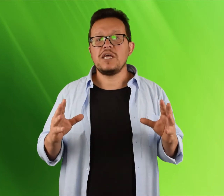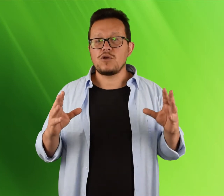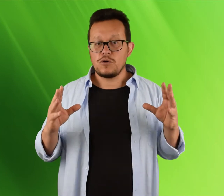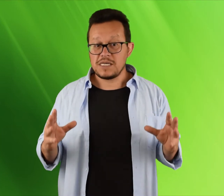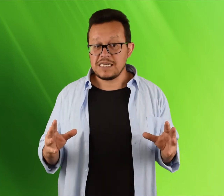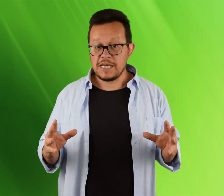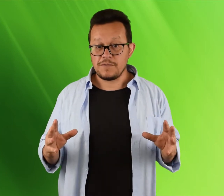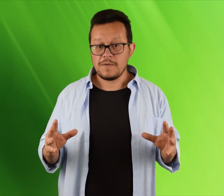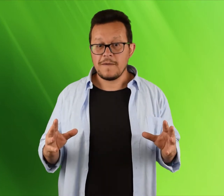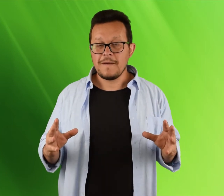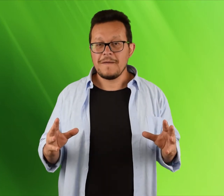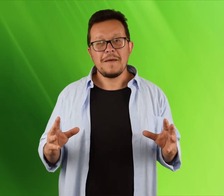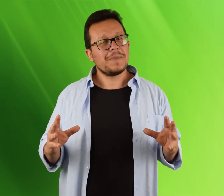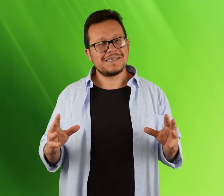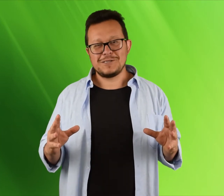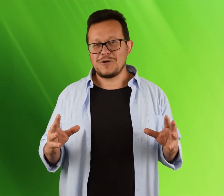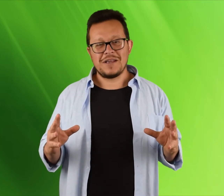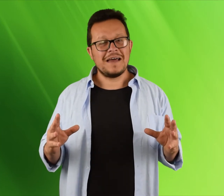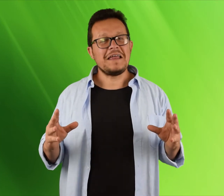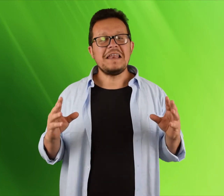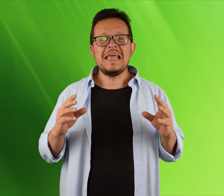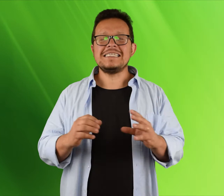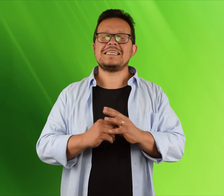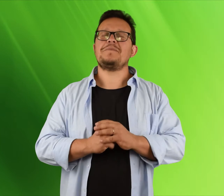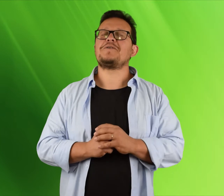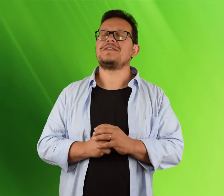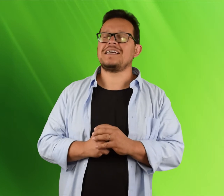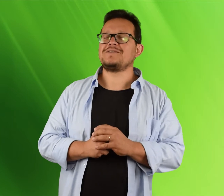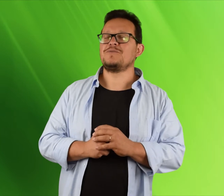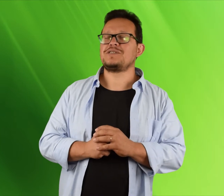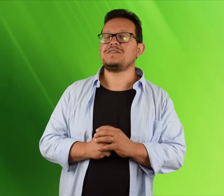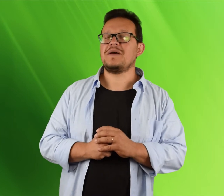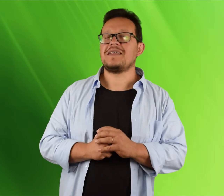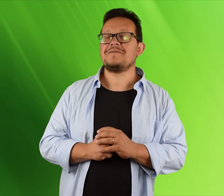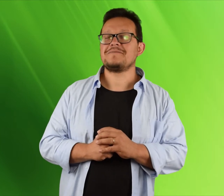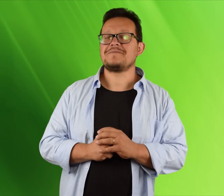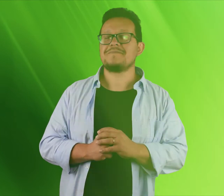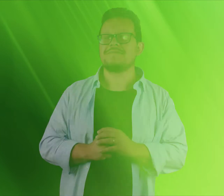território brasileiro. Mas a história nem sempre acontece como se espera.